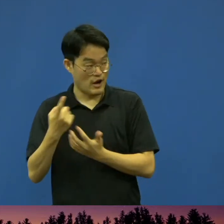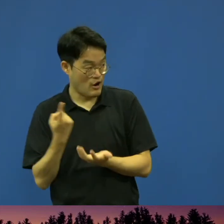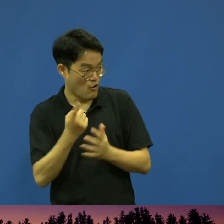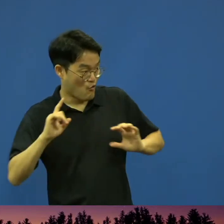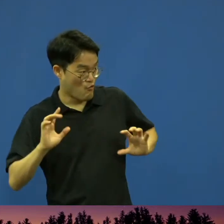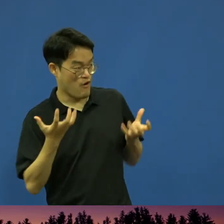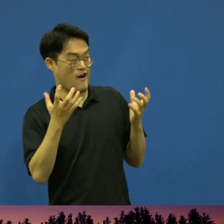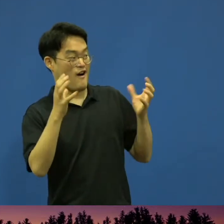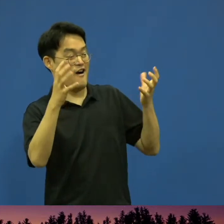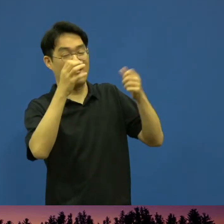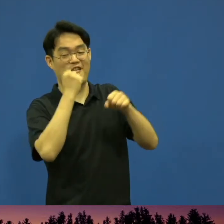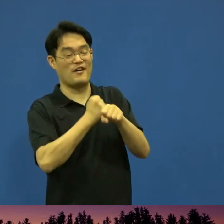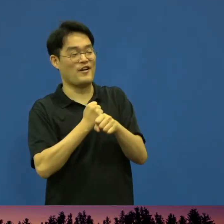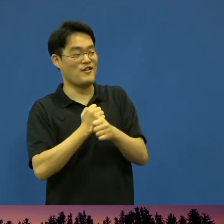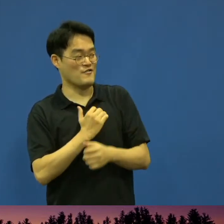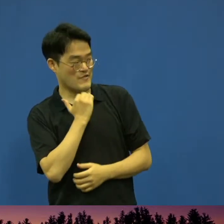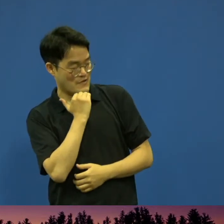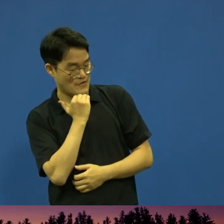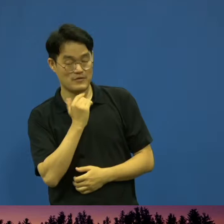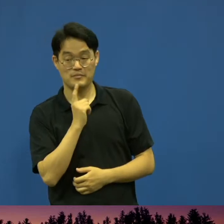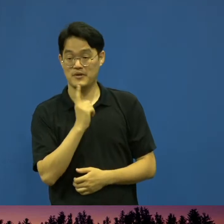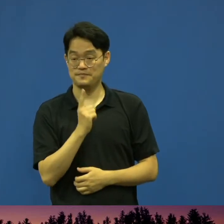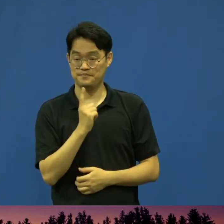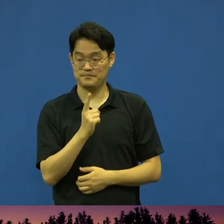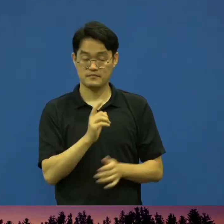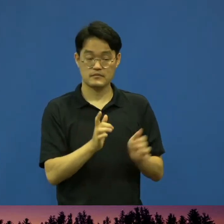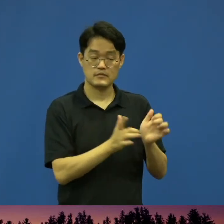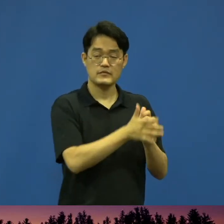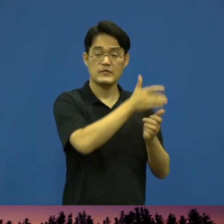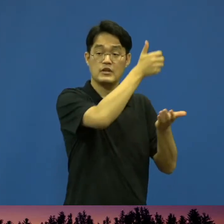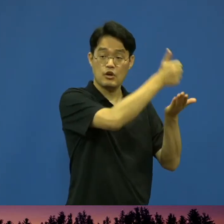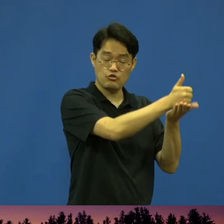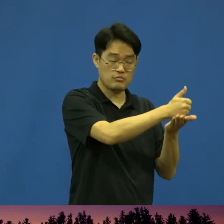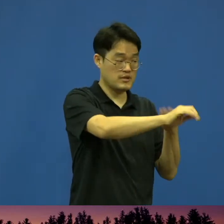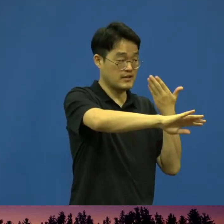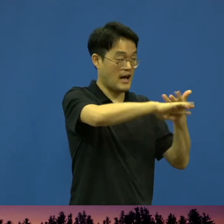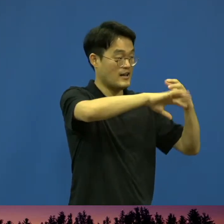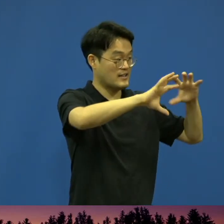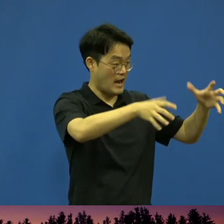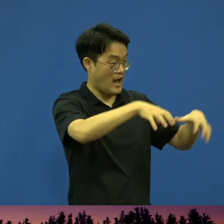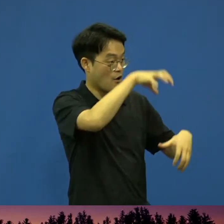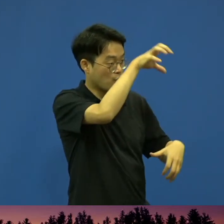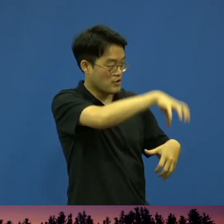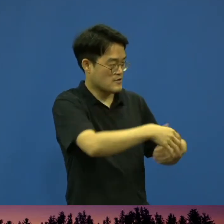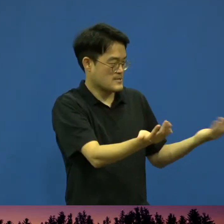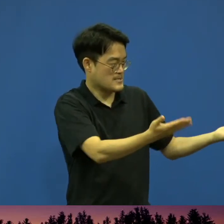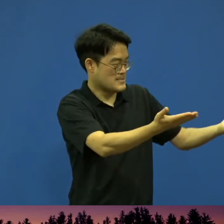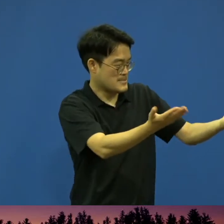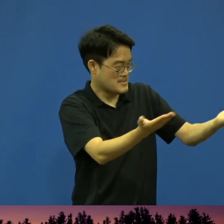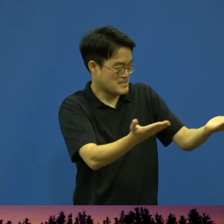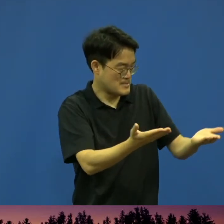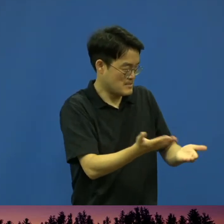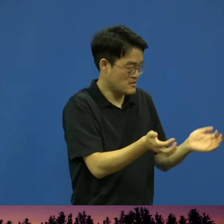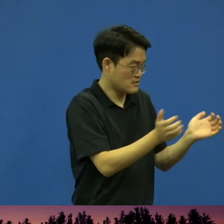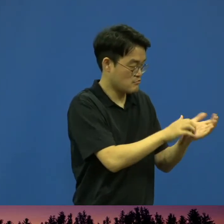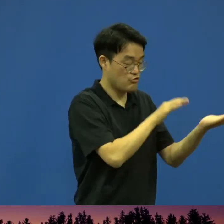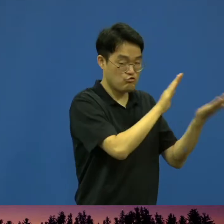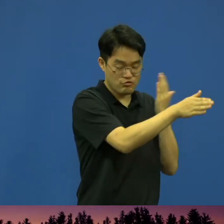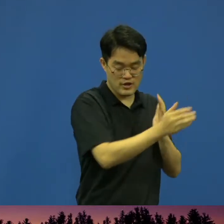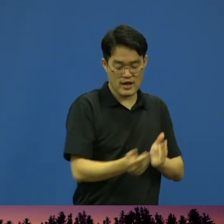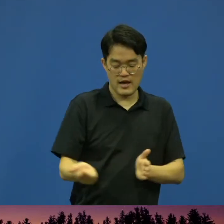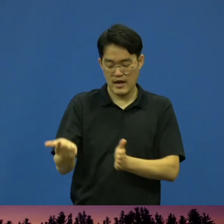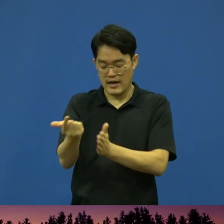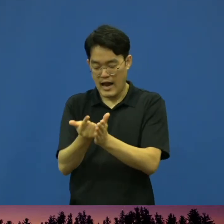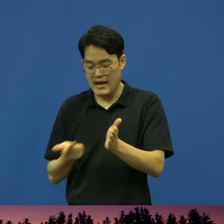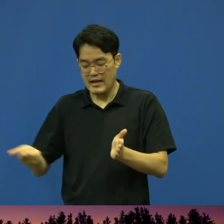향해 오시며 오늘 본문이 시작됩니다. 예수님께서 이방 땅에서 사역을 마치시고 이 갈릴리 서쪽에 있는